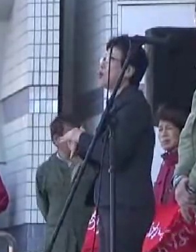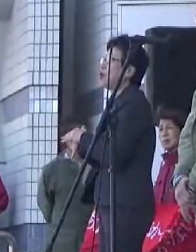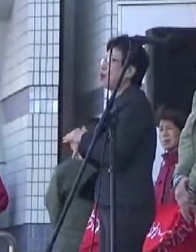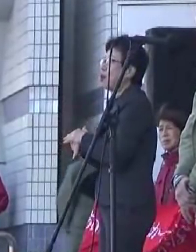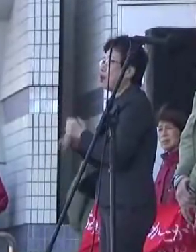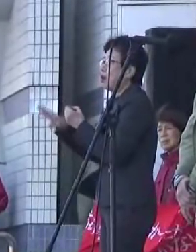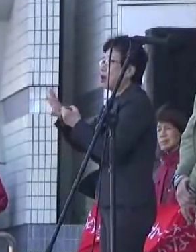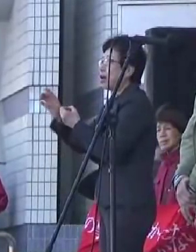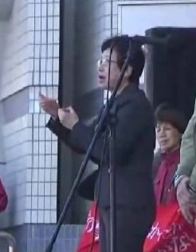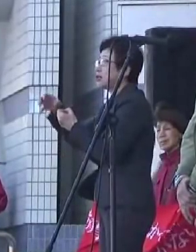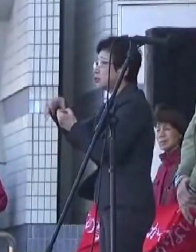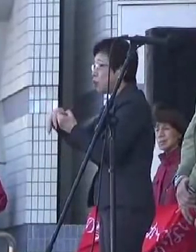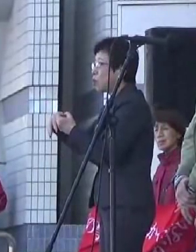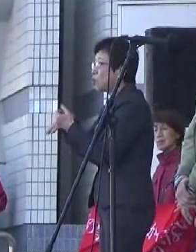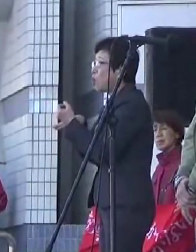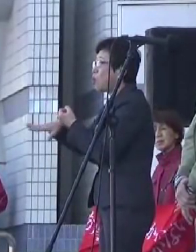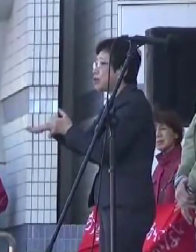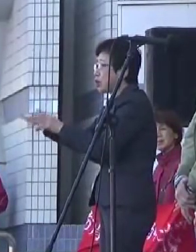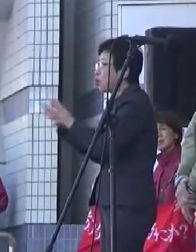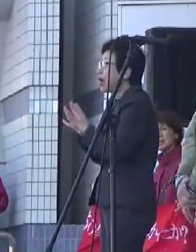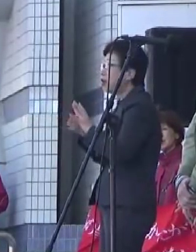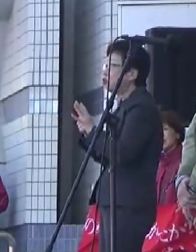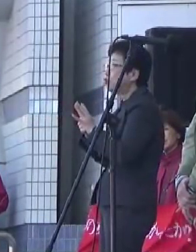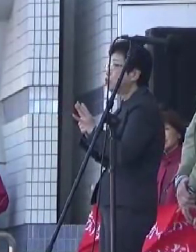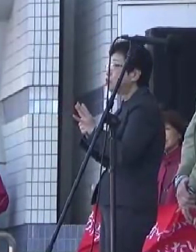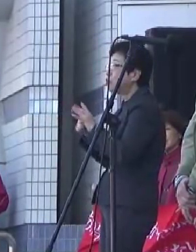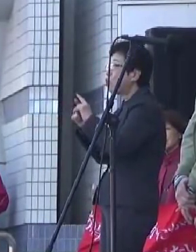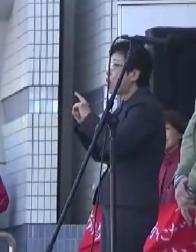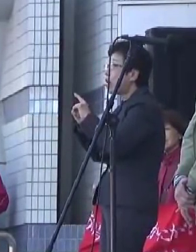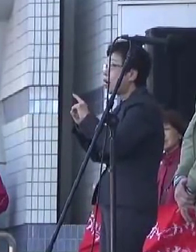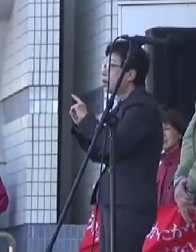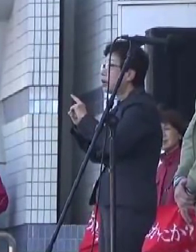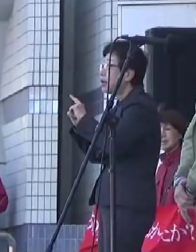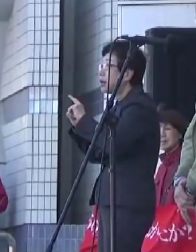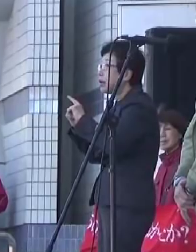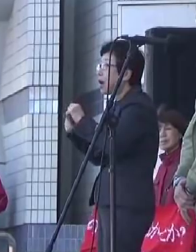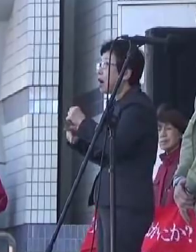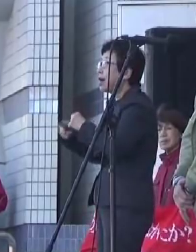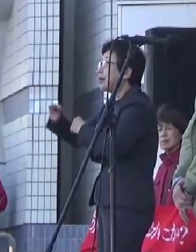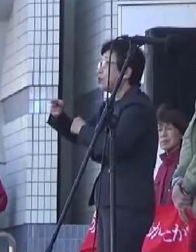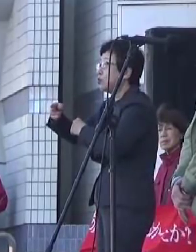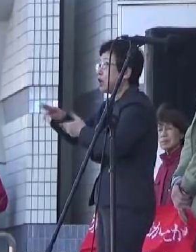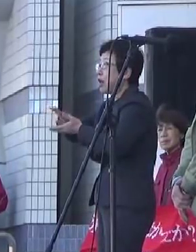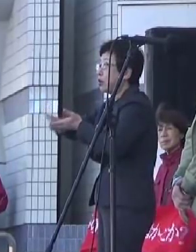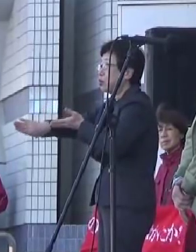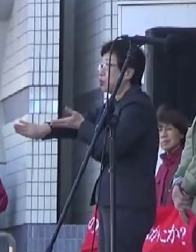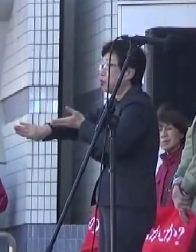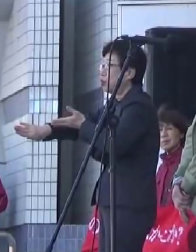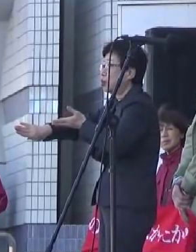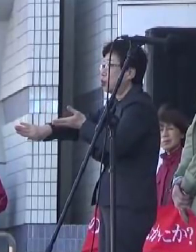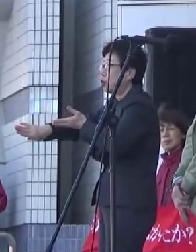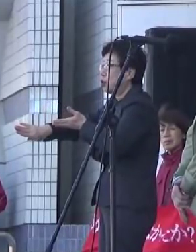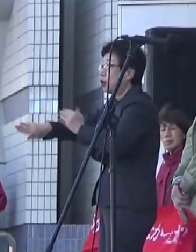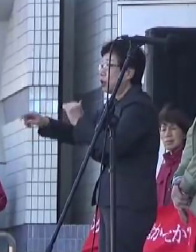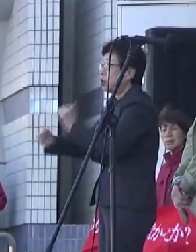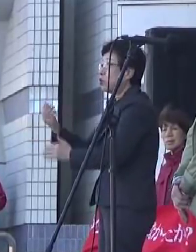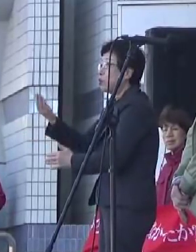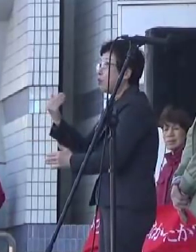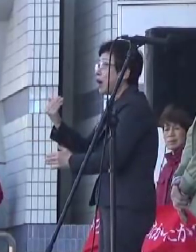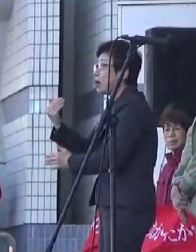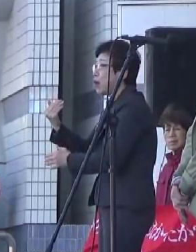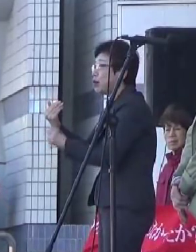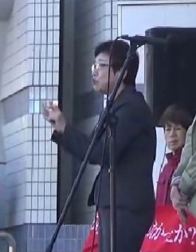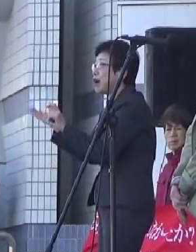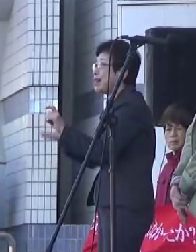原発の放射能を受ける割合がカットされる。で事故前はそれが